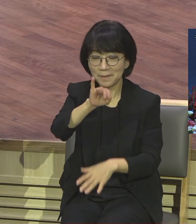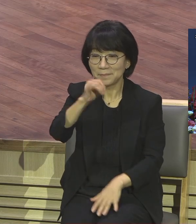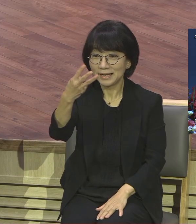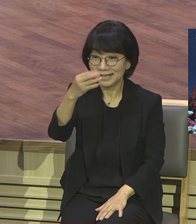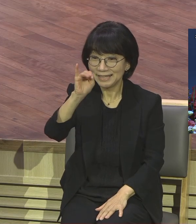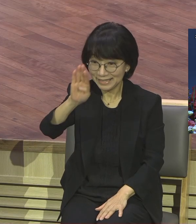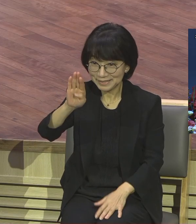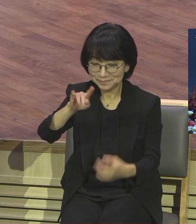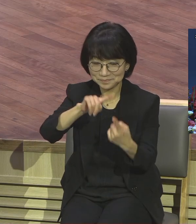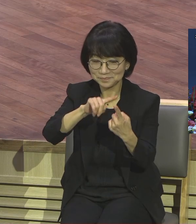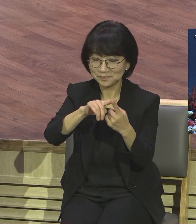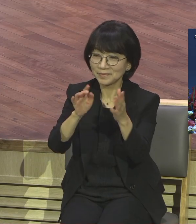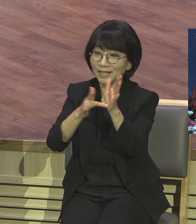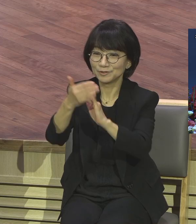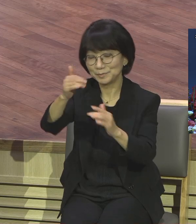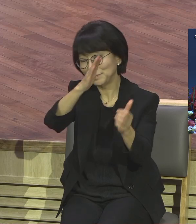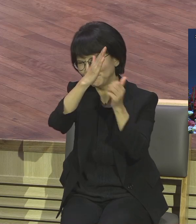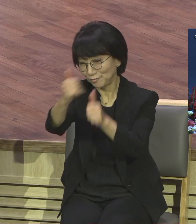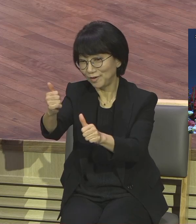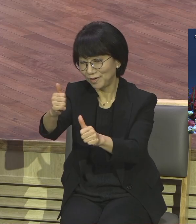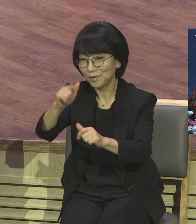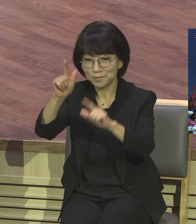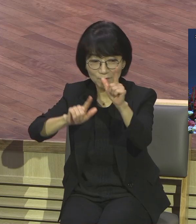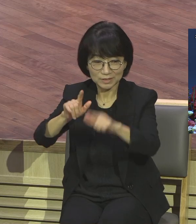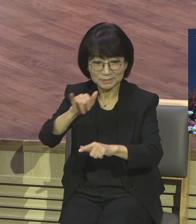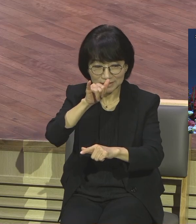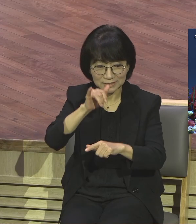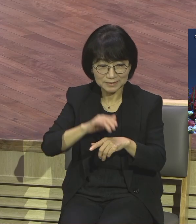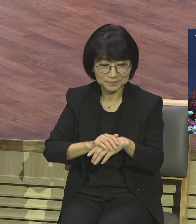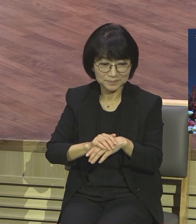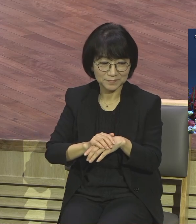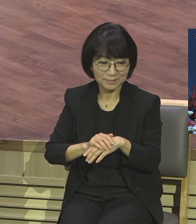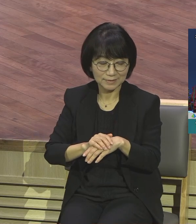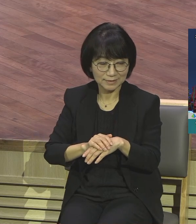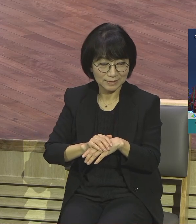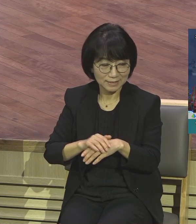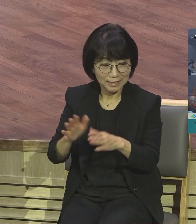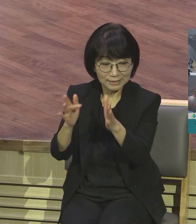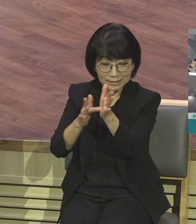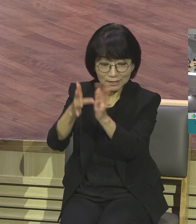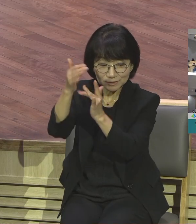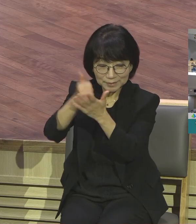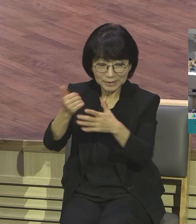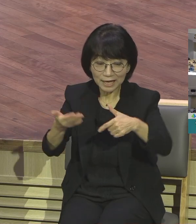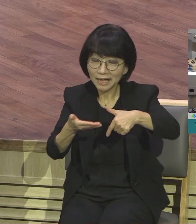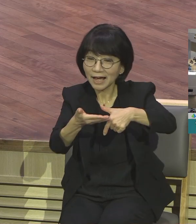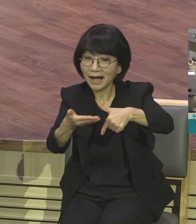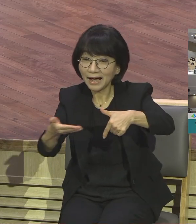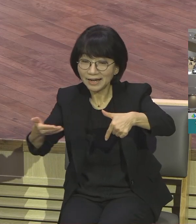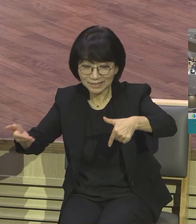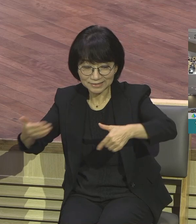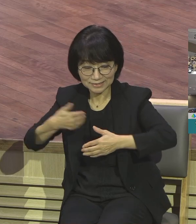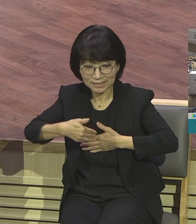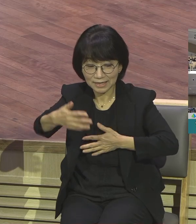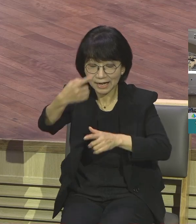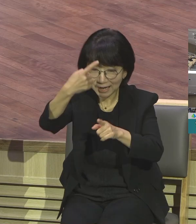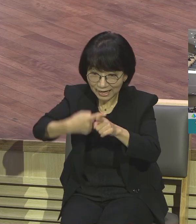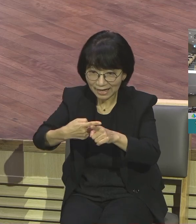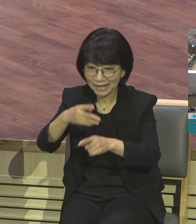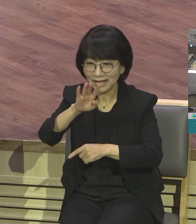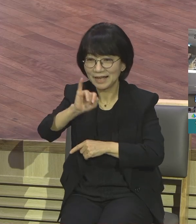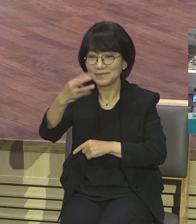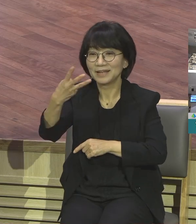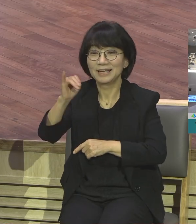장면이 요한복음 1장 43절로 44절에 나오는데, 이튿날 예수께서 갈릴리로 나가시려